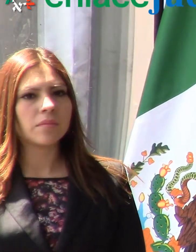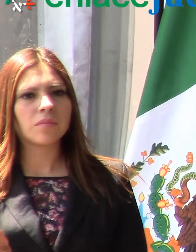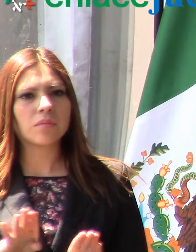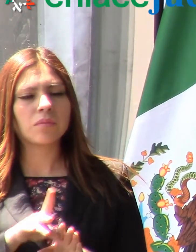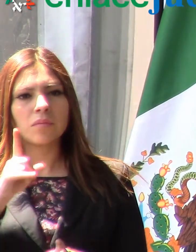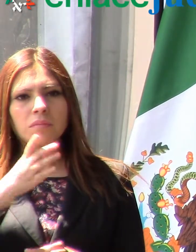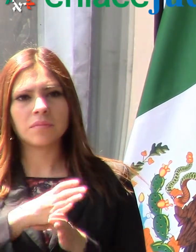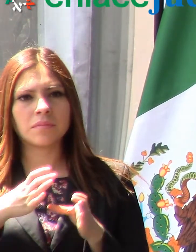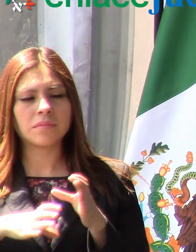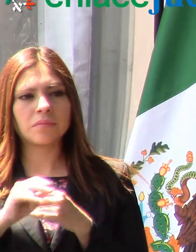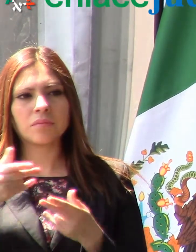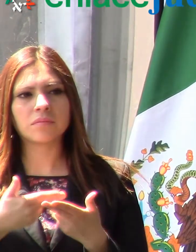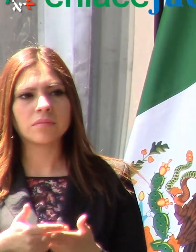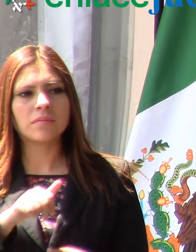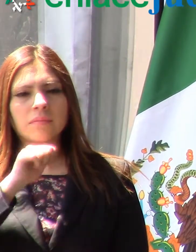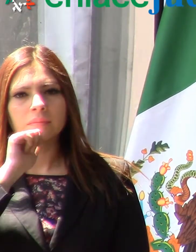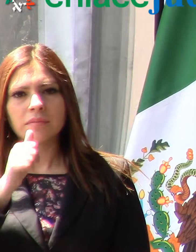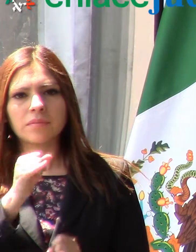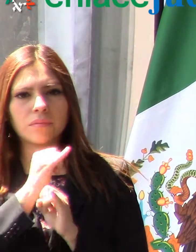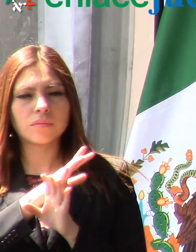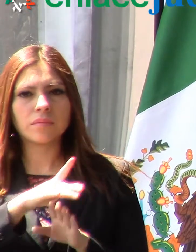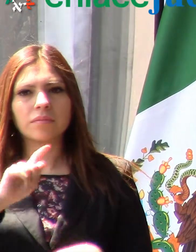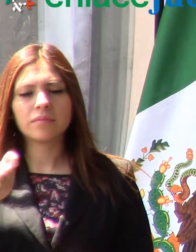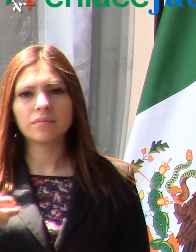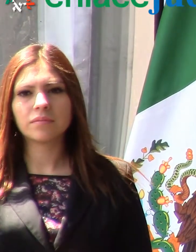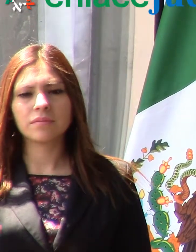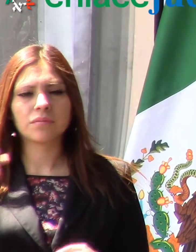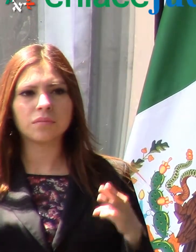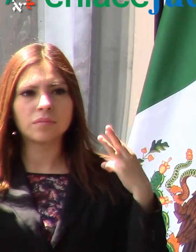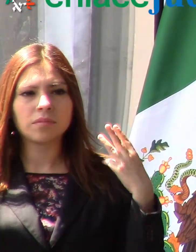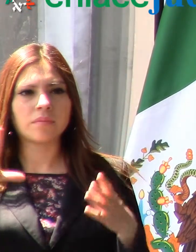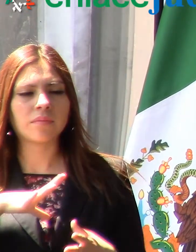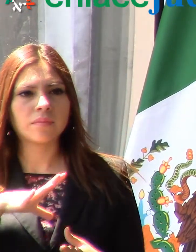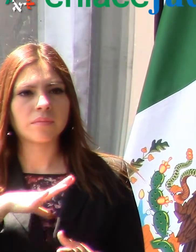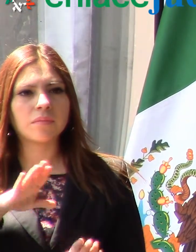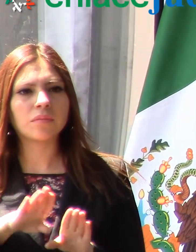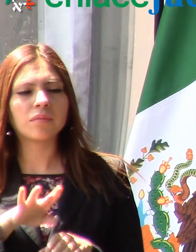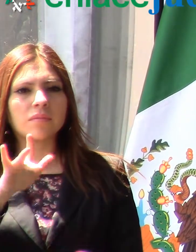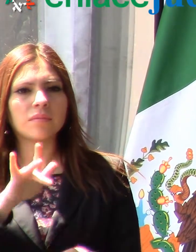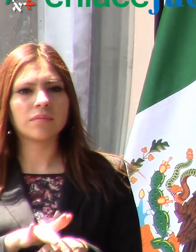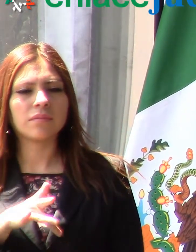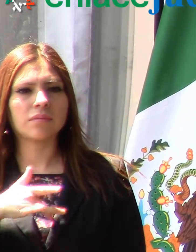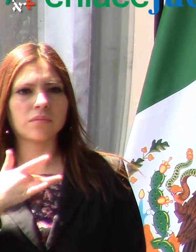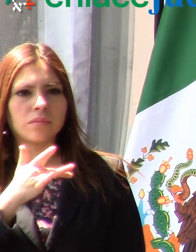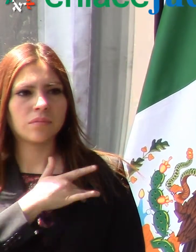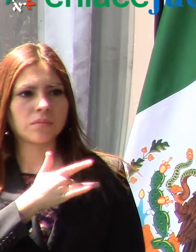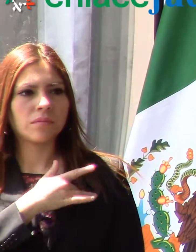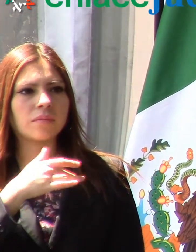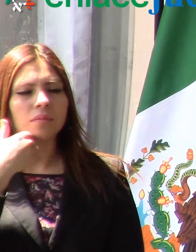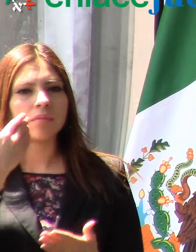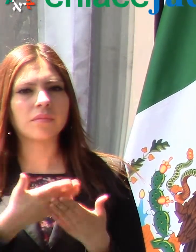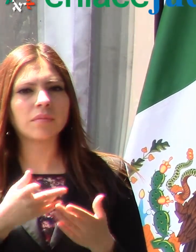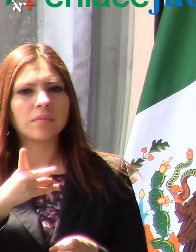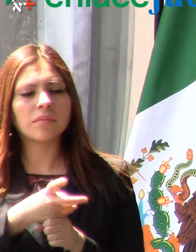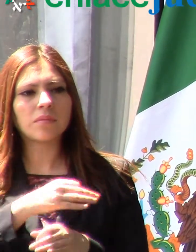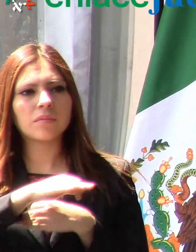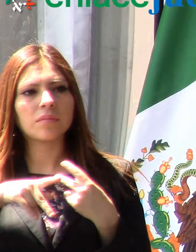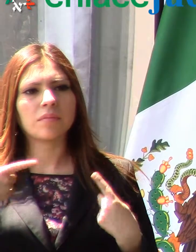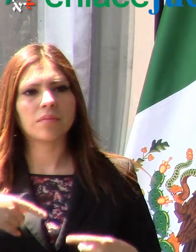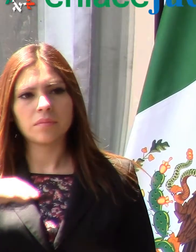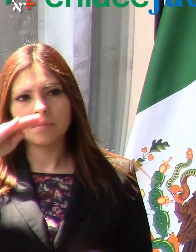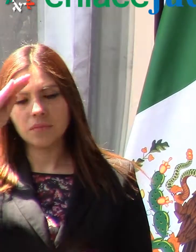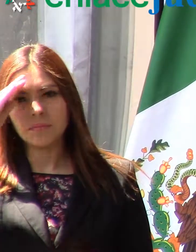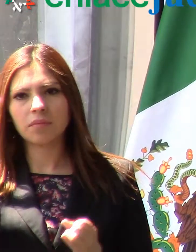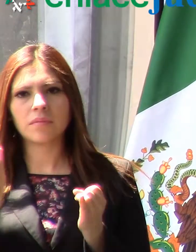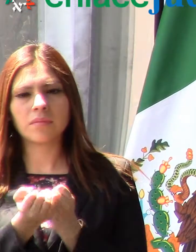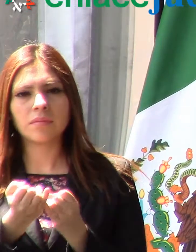serie, no le sobra ninguna información, es un museo que nos toca el corazón, que nos invita a la reflexión y